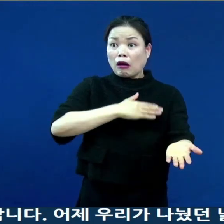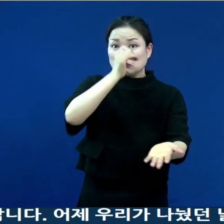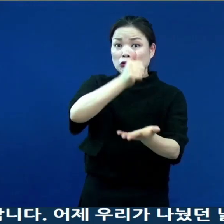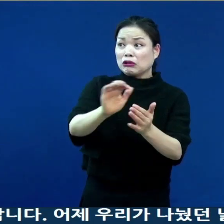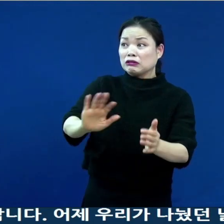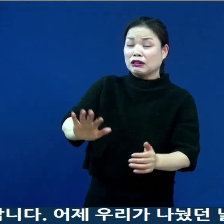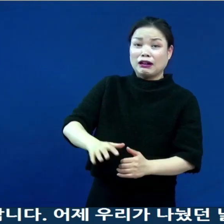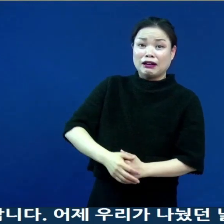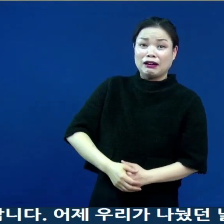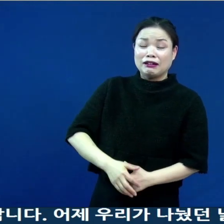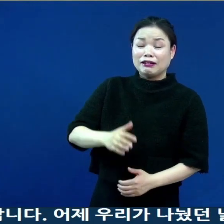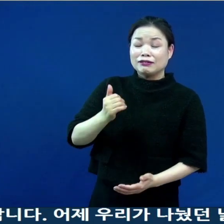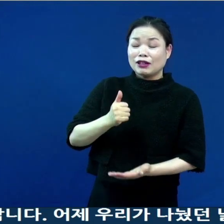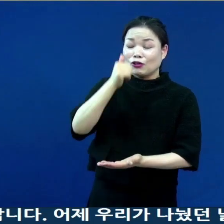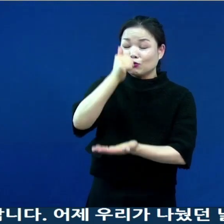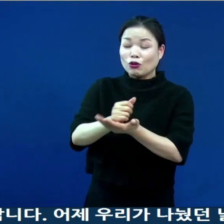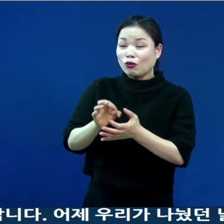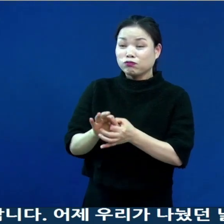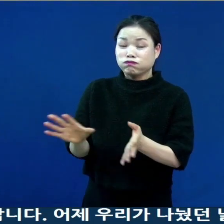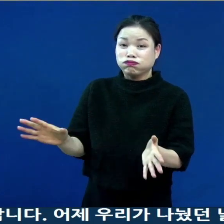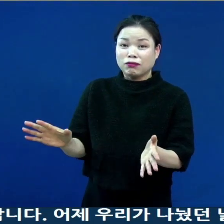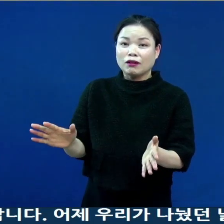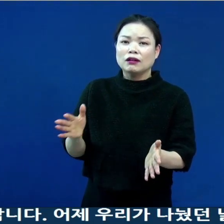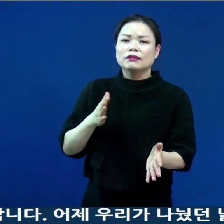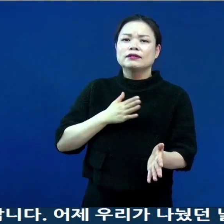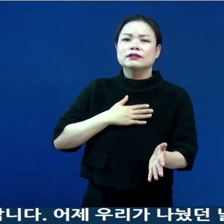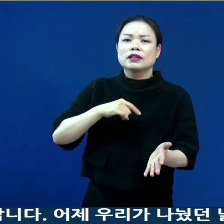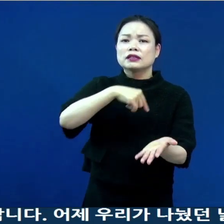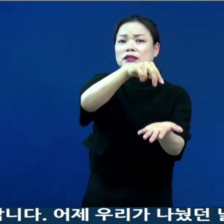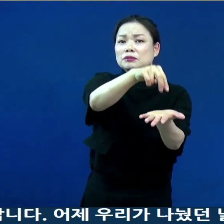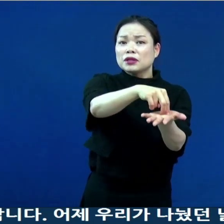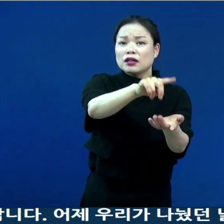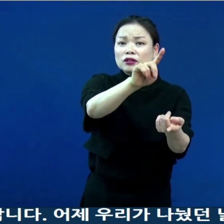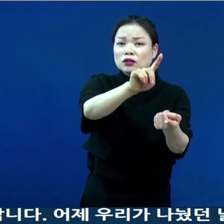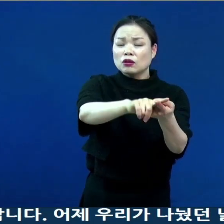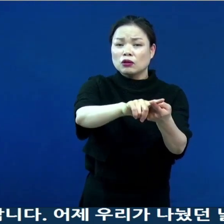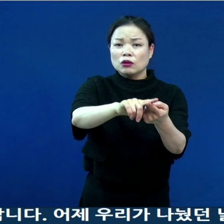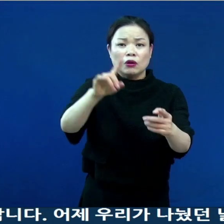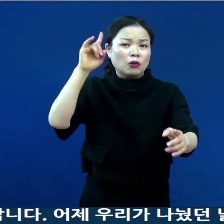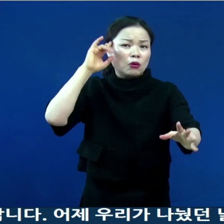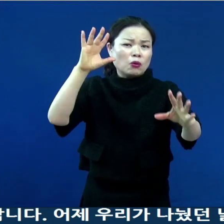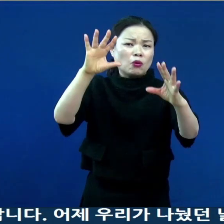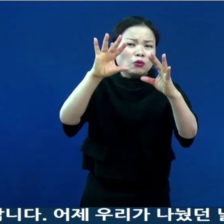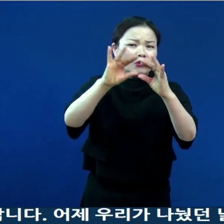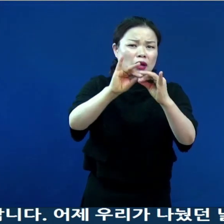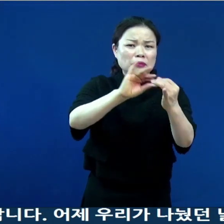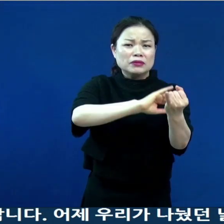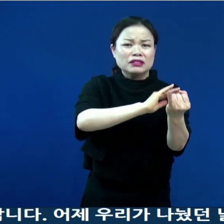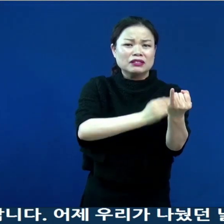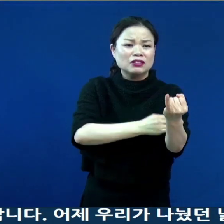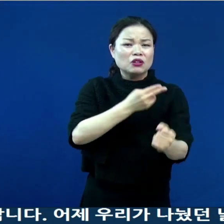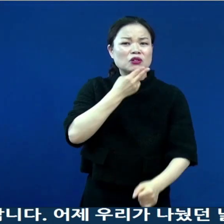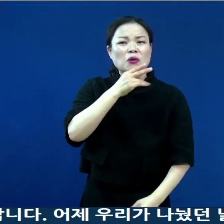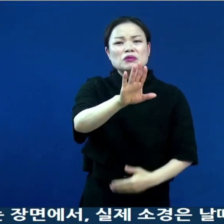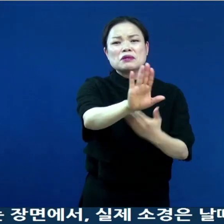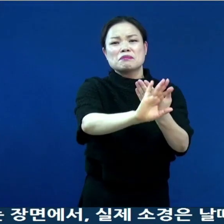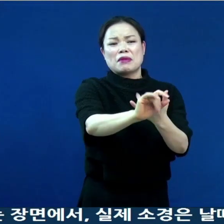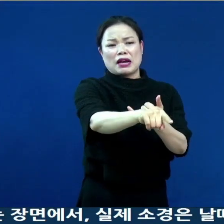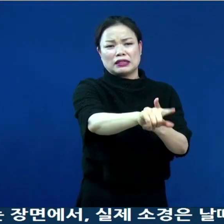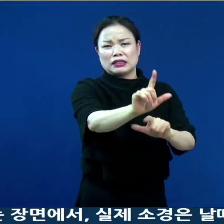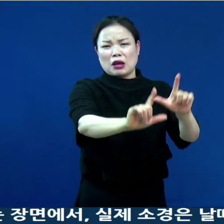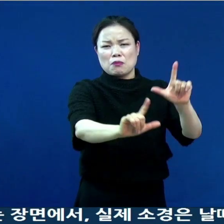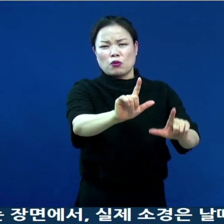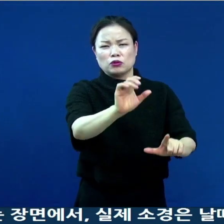아니다, 내가 죄하고 무슨 상관이 있어? 자기 자신에 대해서 공감 능력이 없는 이 바리새인의